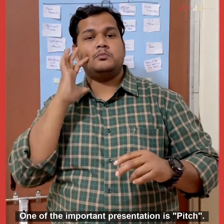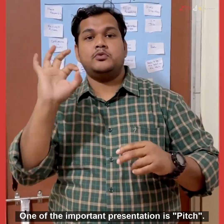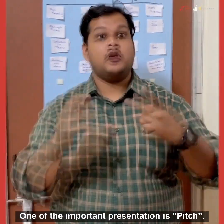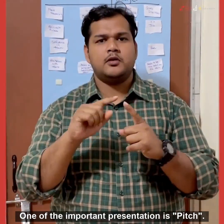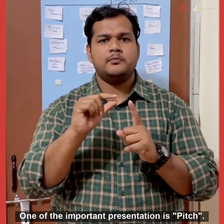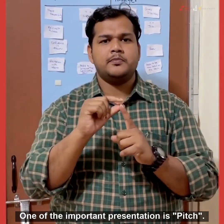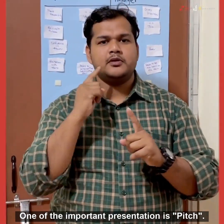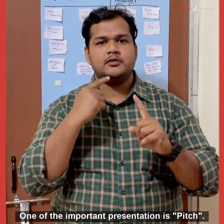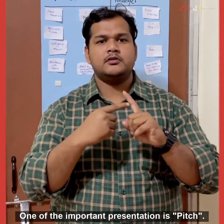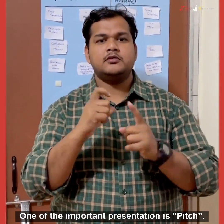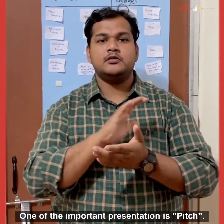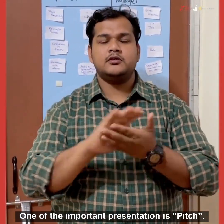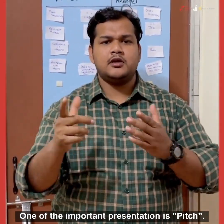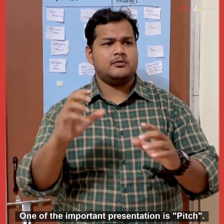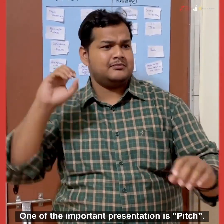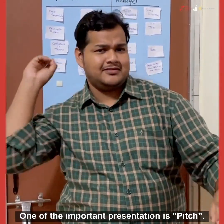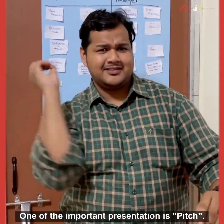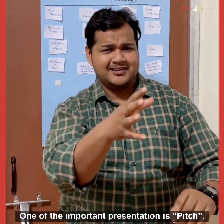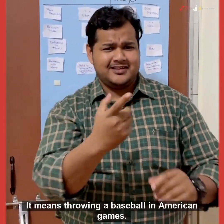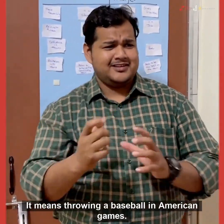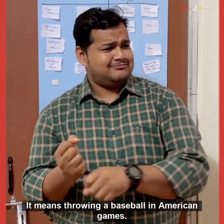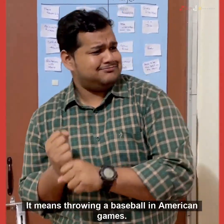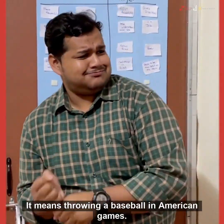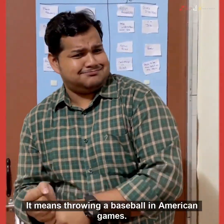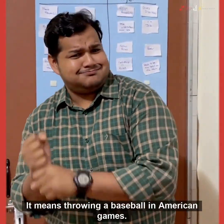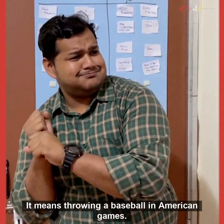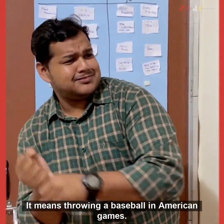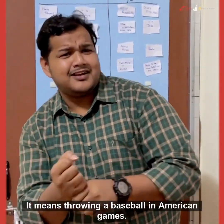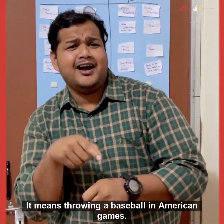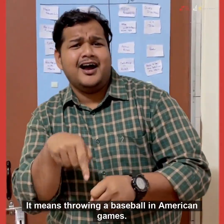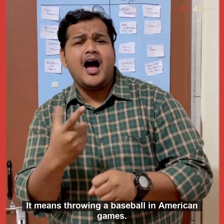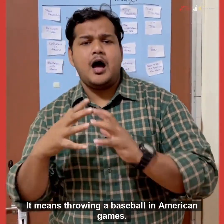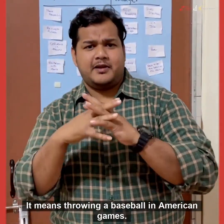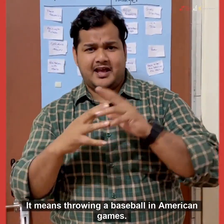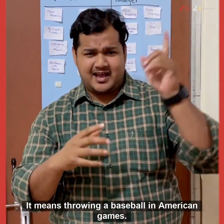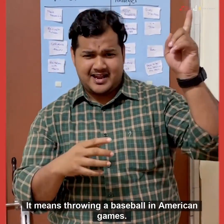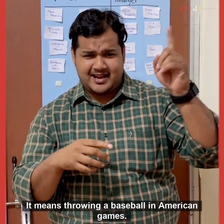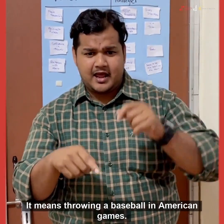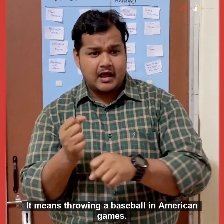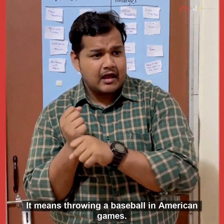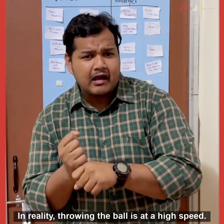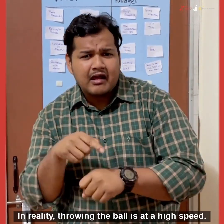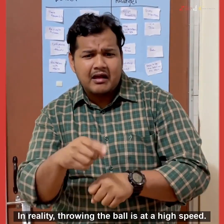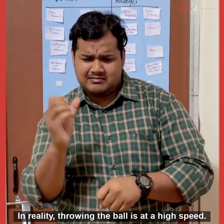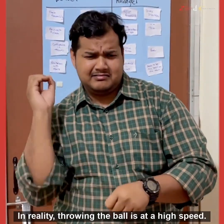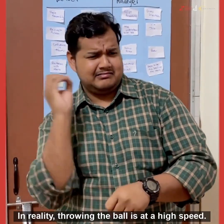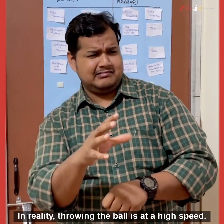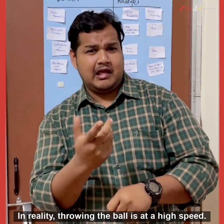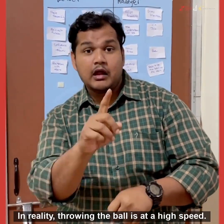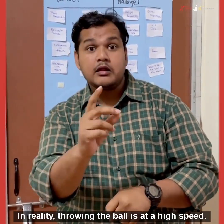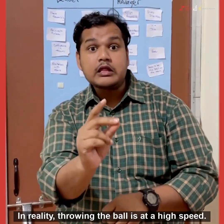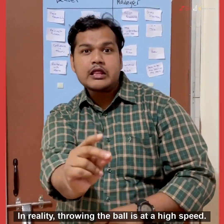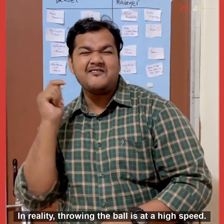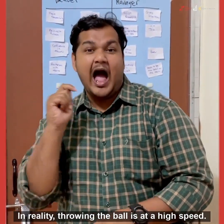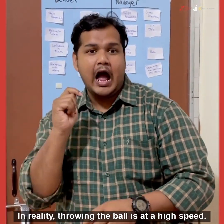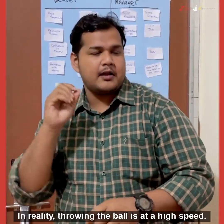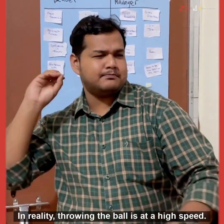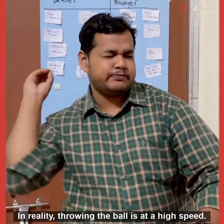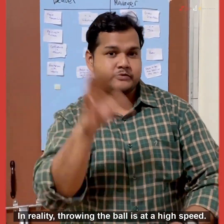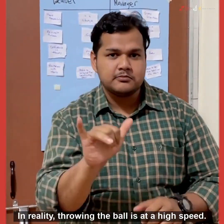मुझे एक प्रस्तुतिकरण बहुत पसंद आया, पिच। जैसे ही हम बेसबॉल अमेरिका के खेल में जैसे वहाँ पे फेंकते हैं, ऐसे ही बॉल जो है बहुत